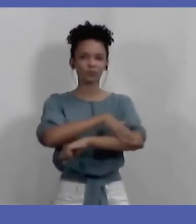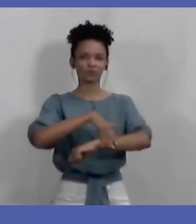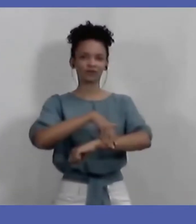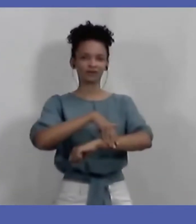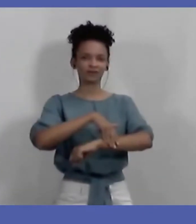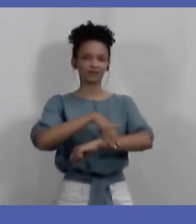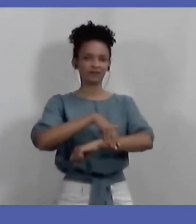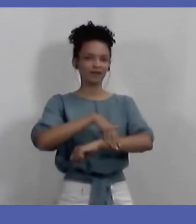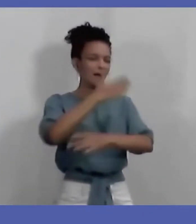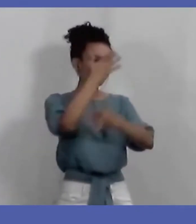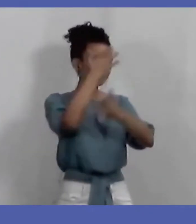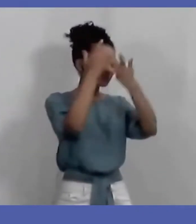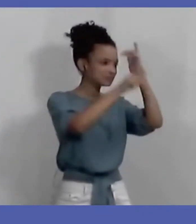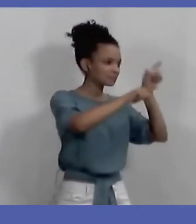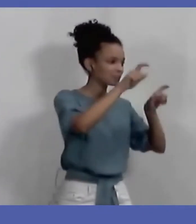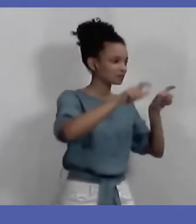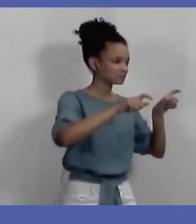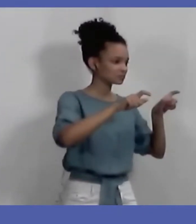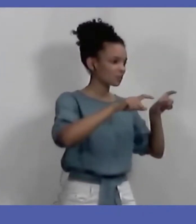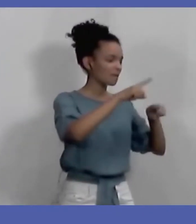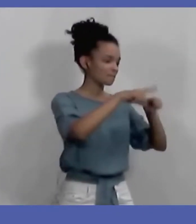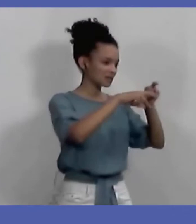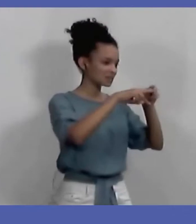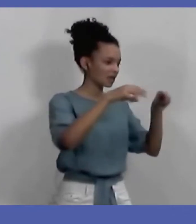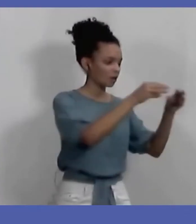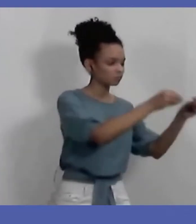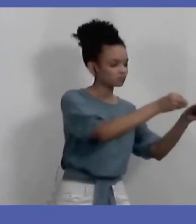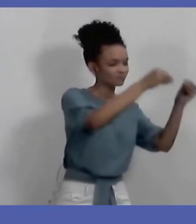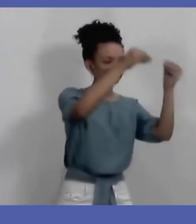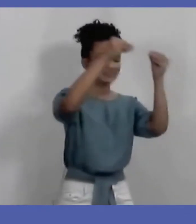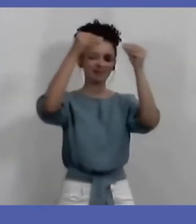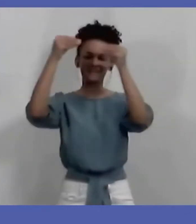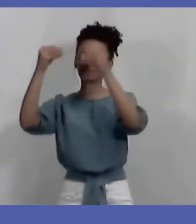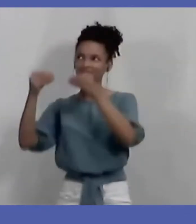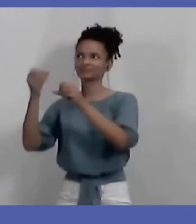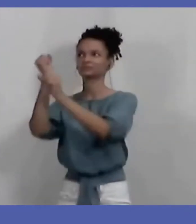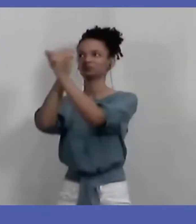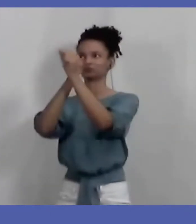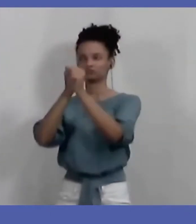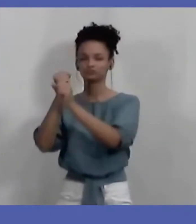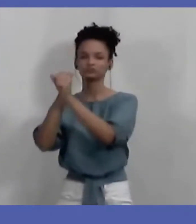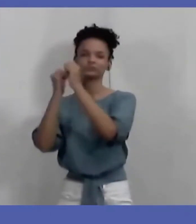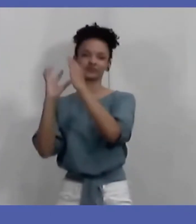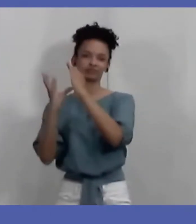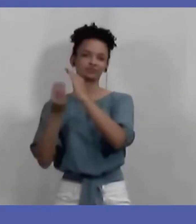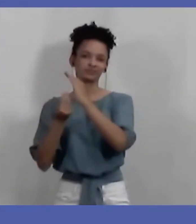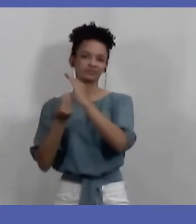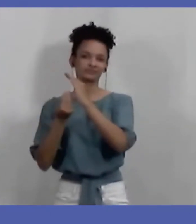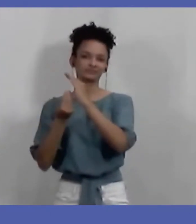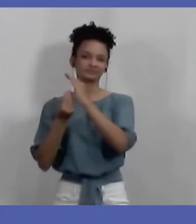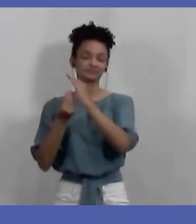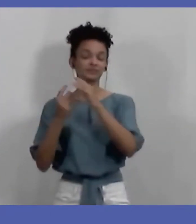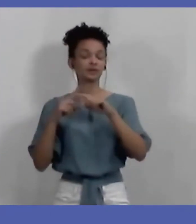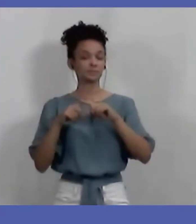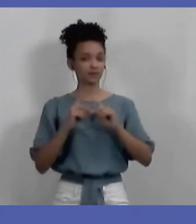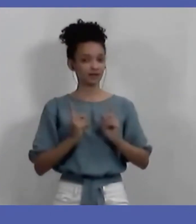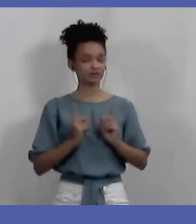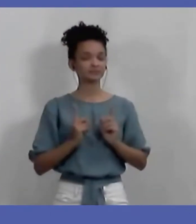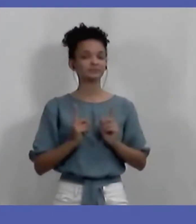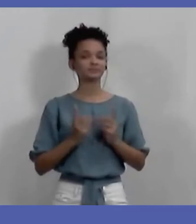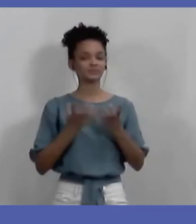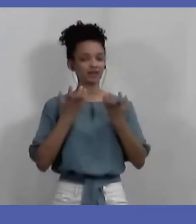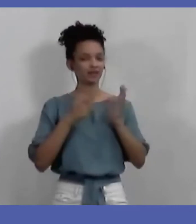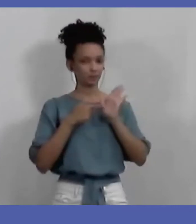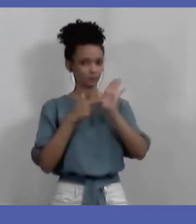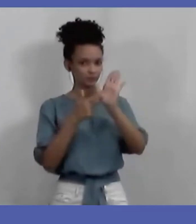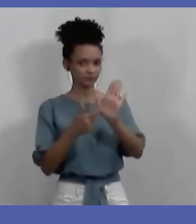para edificação. Oh Senhor Jesus. Mas enquanto isso, eu queria mostrar para vocês